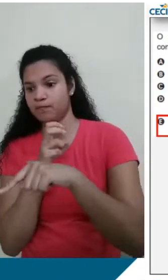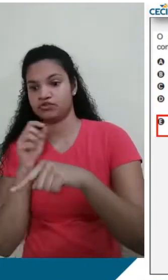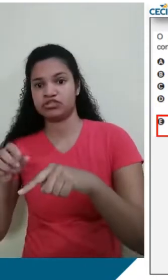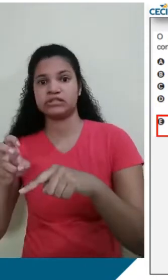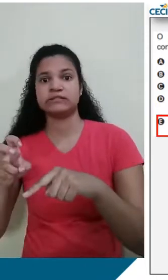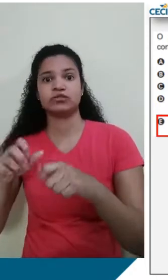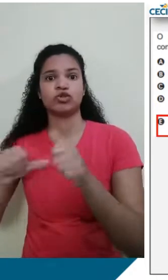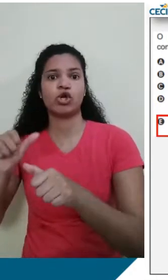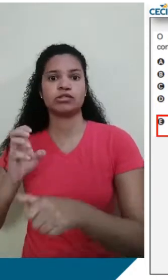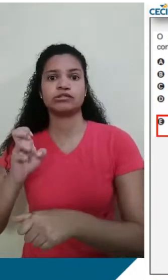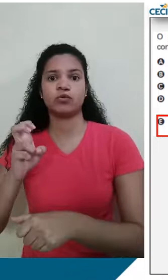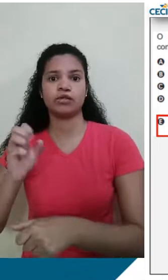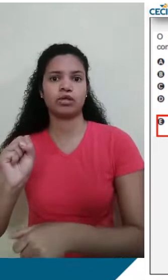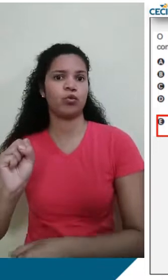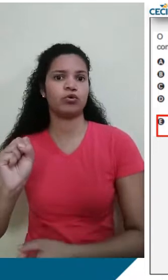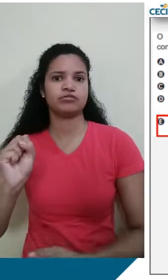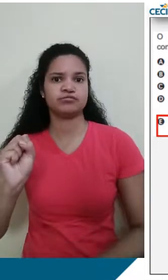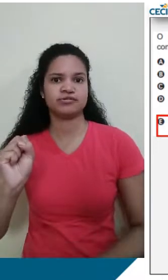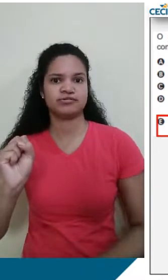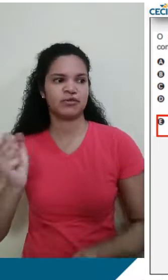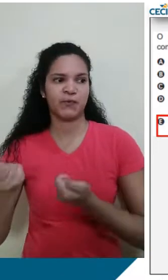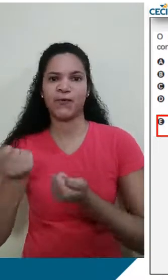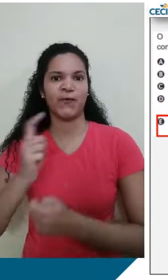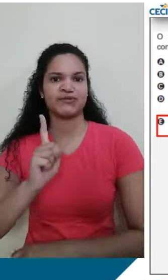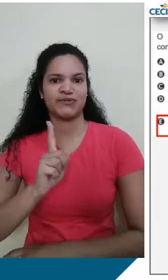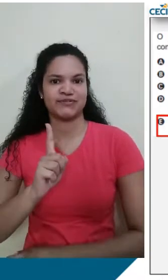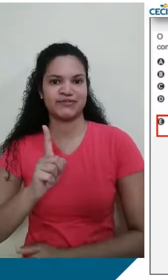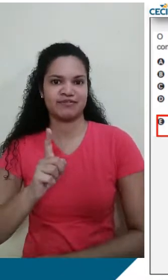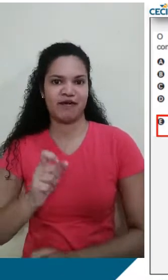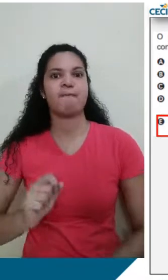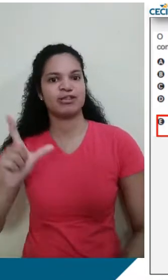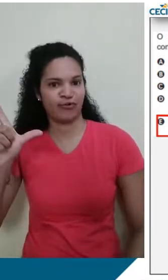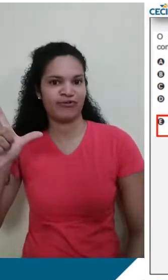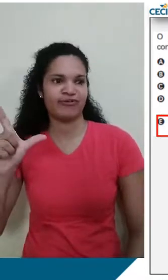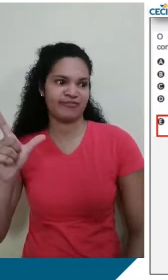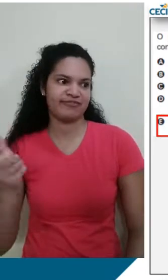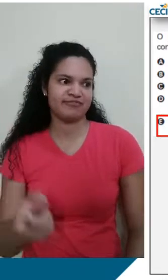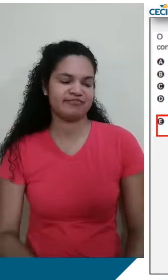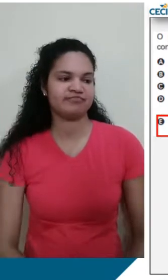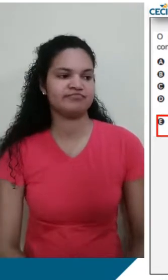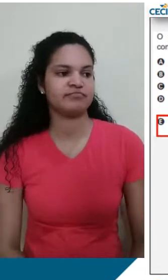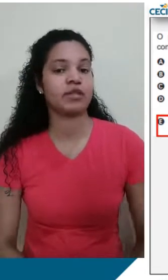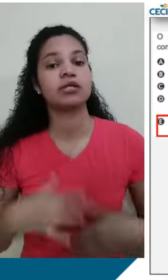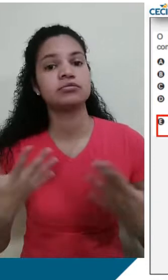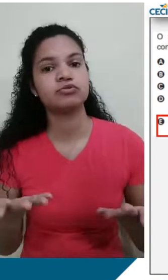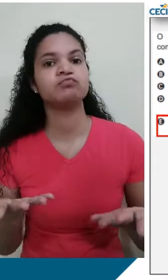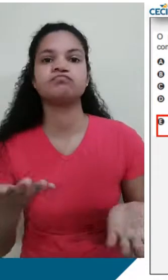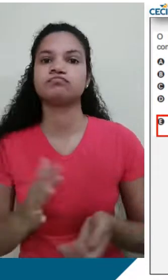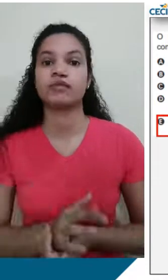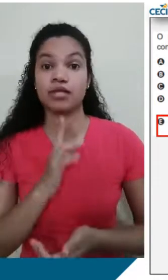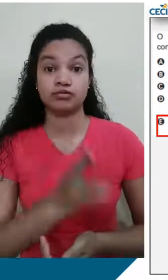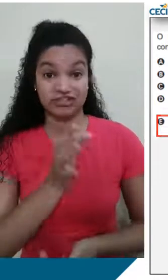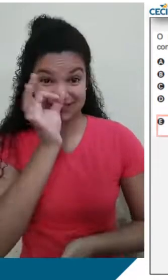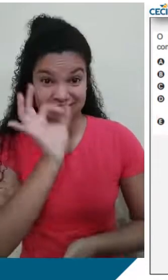ser 58 indivíduos por metro quadrado. Na verdade, a densidade não foi controlada, ela aumentou. Sendo assim,